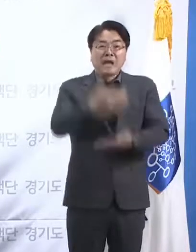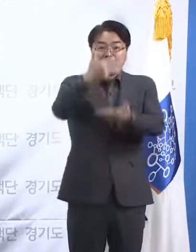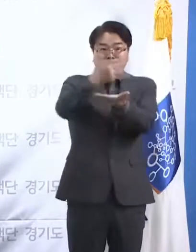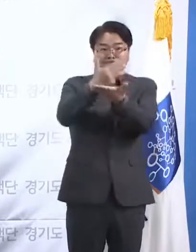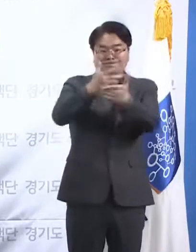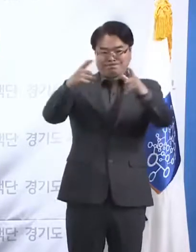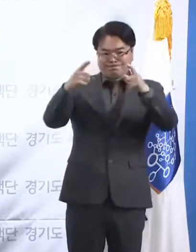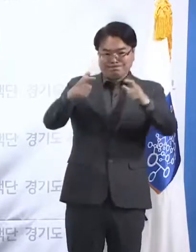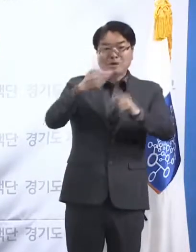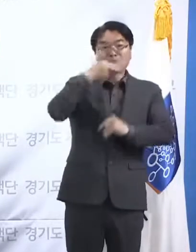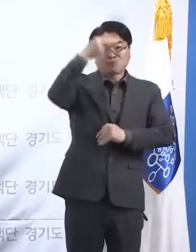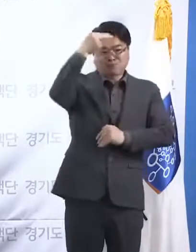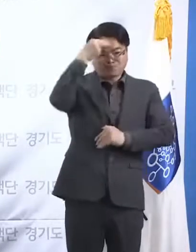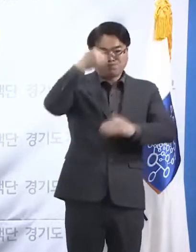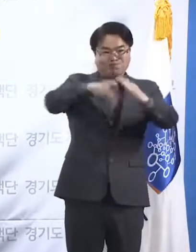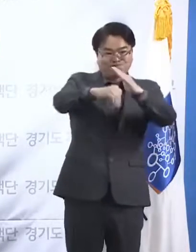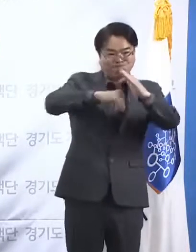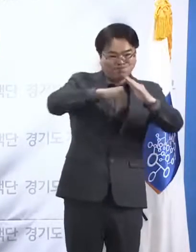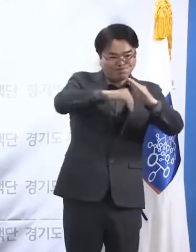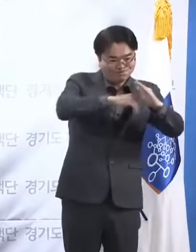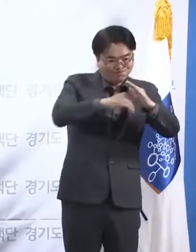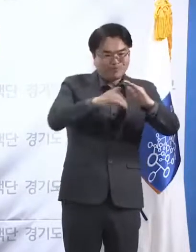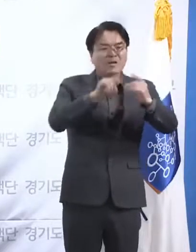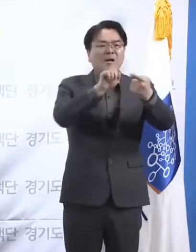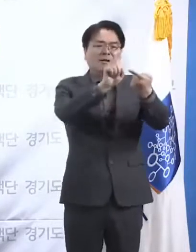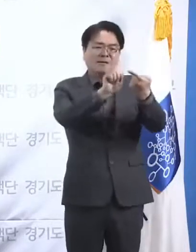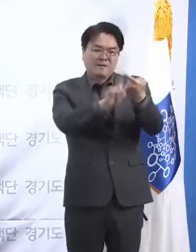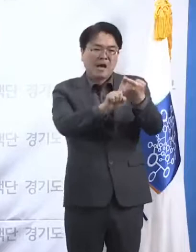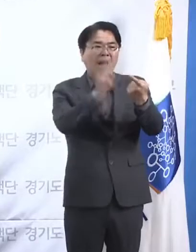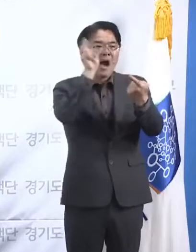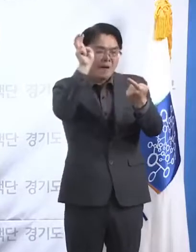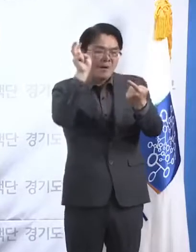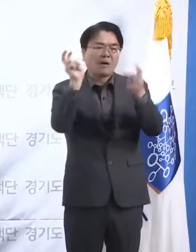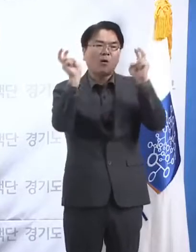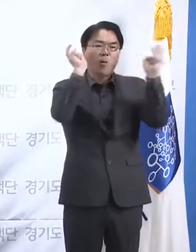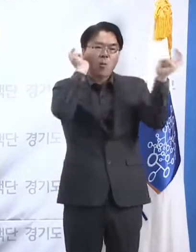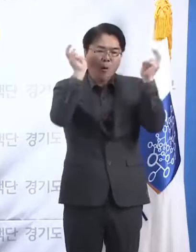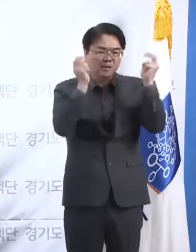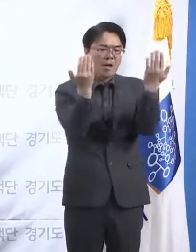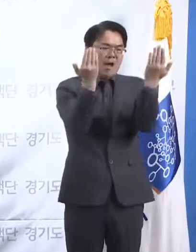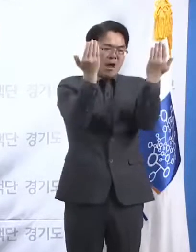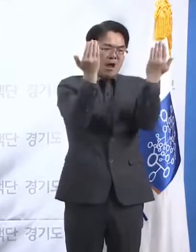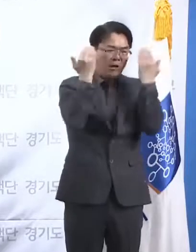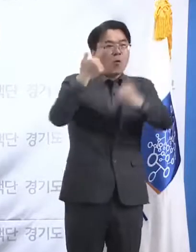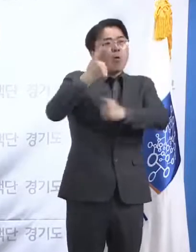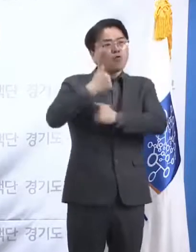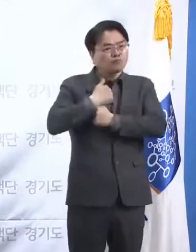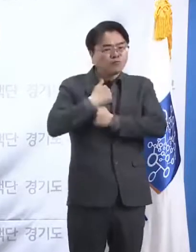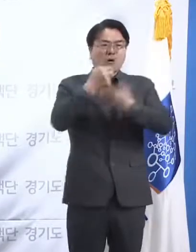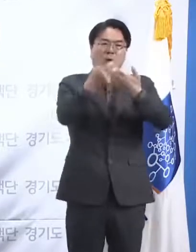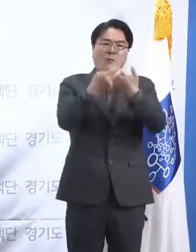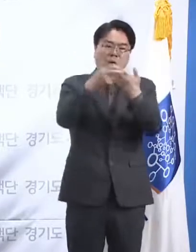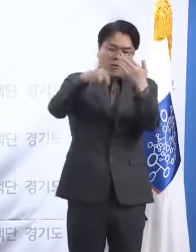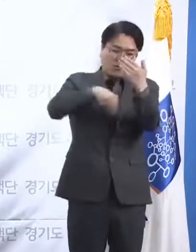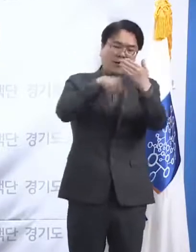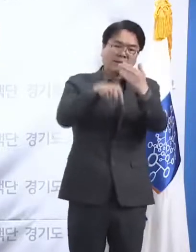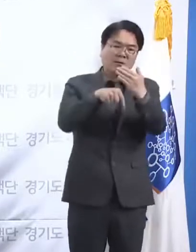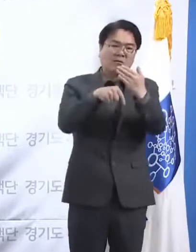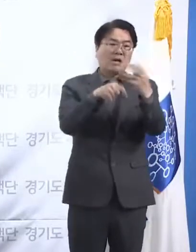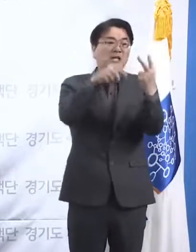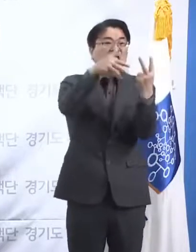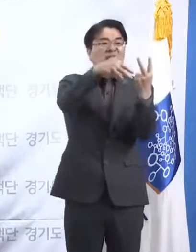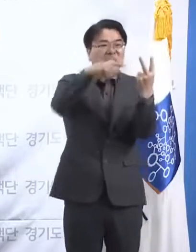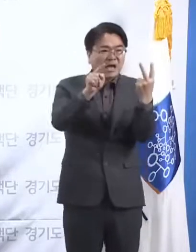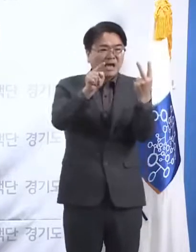이태원 일대 클럽 출입자의 특성상 이들이 속한 직장, 학교, 군, 병원 등에서